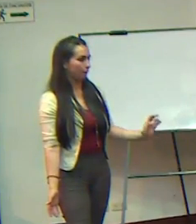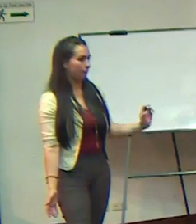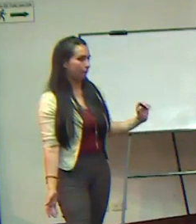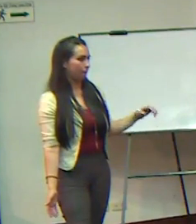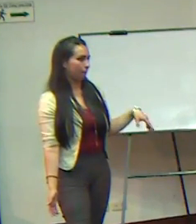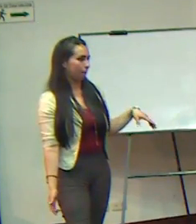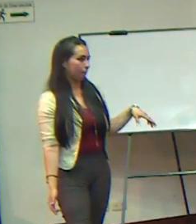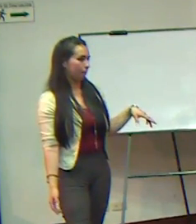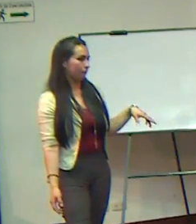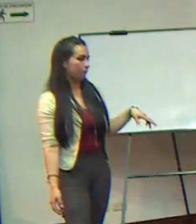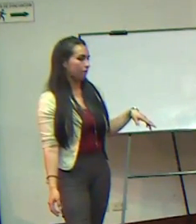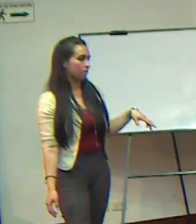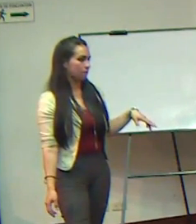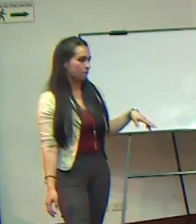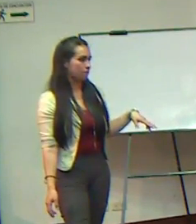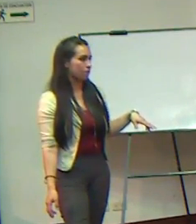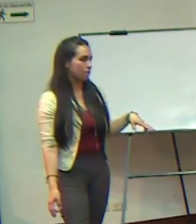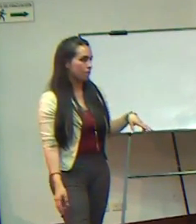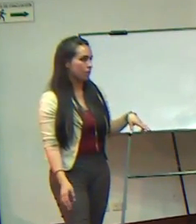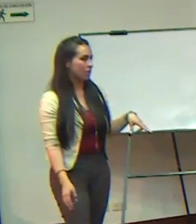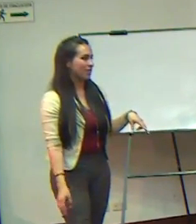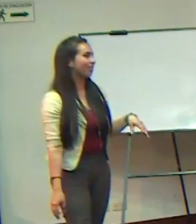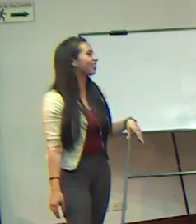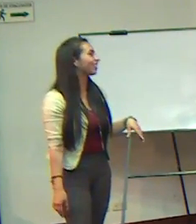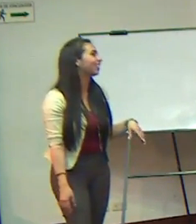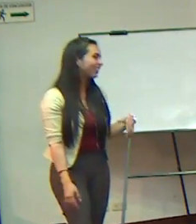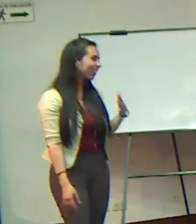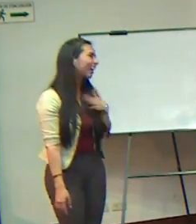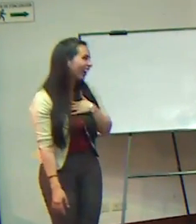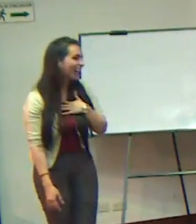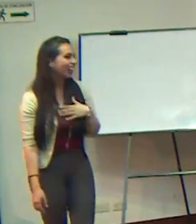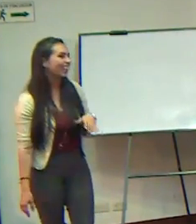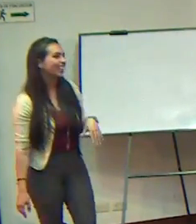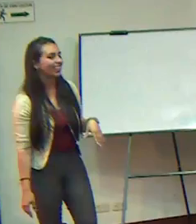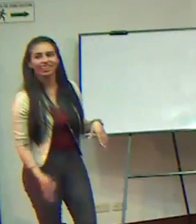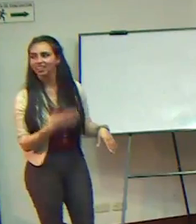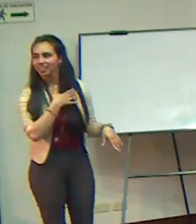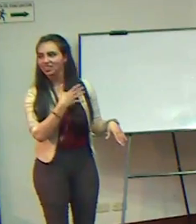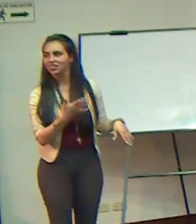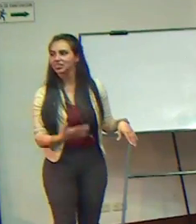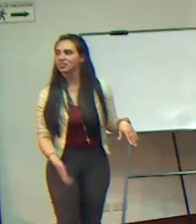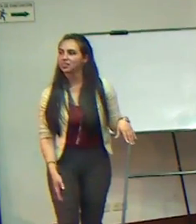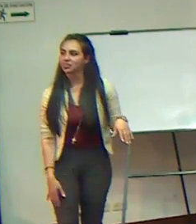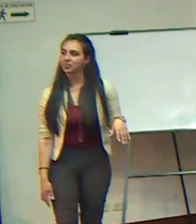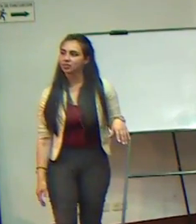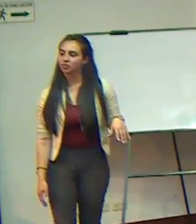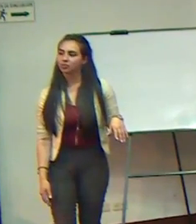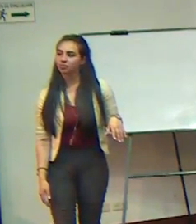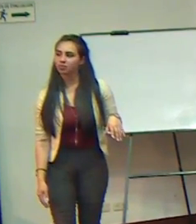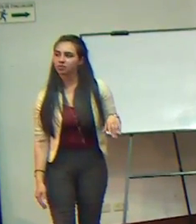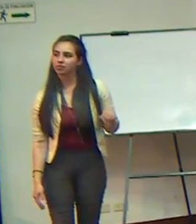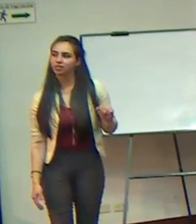participando aquí en este lugar. No te preocupes, tranquila. Muy bien.